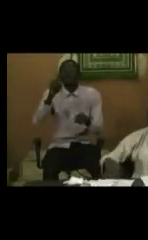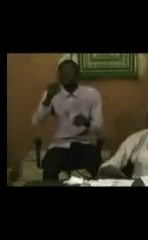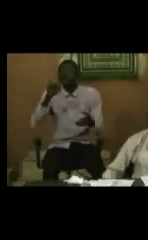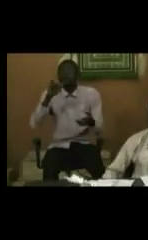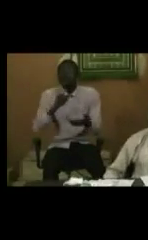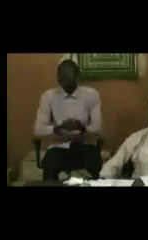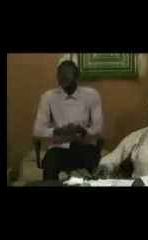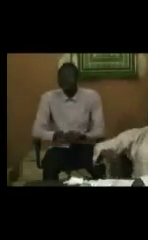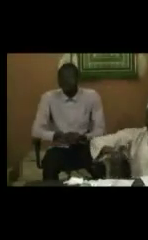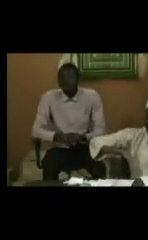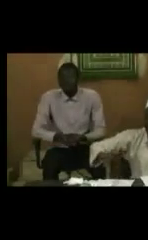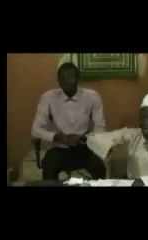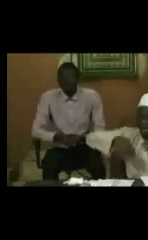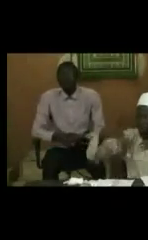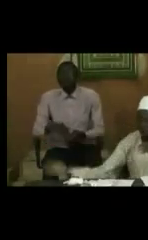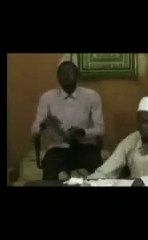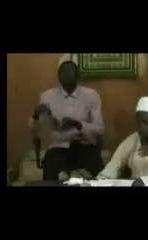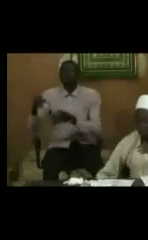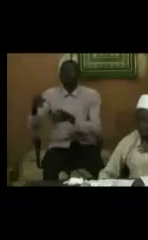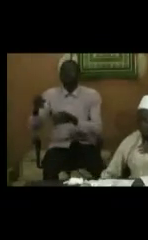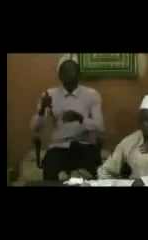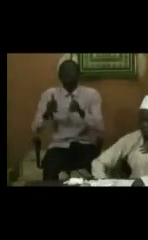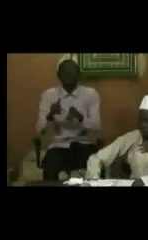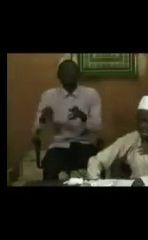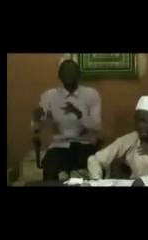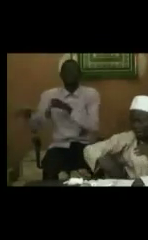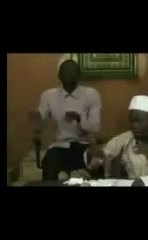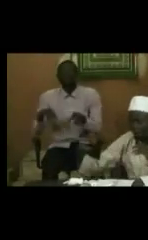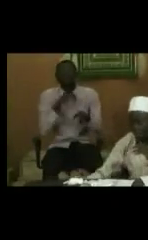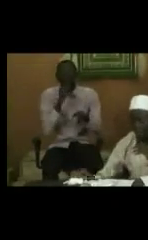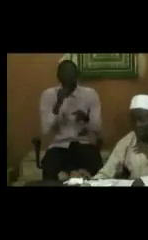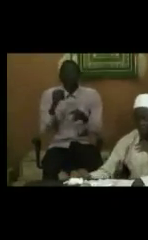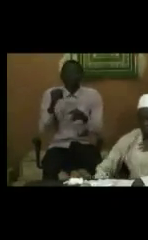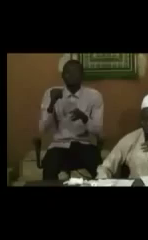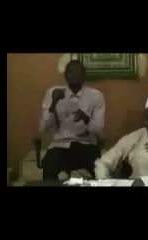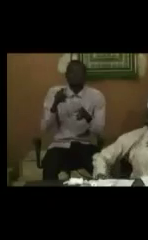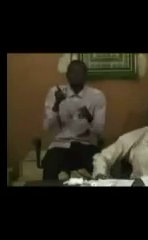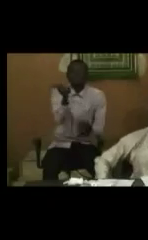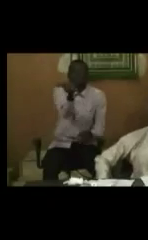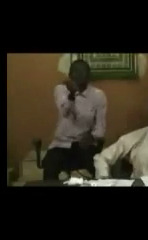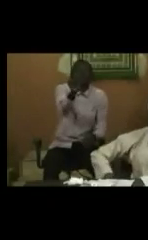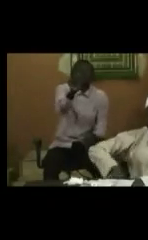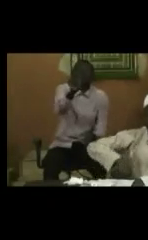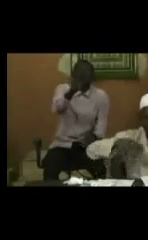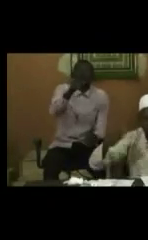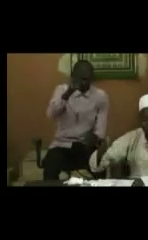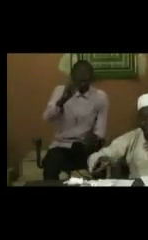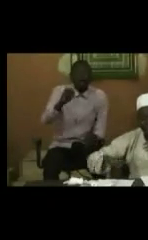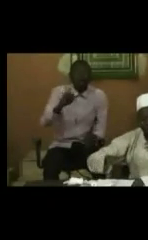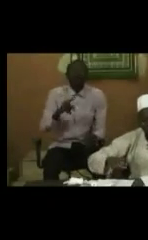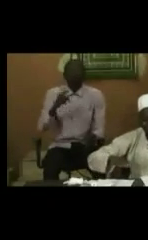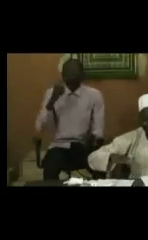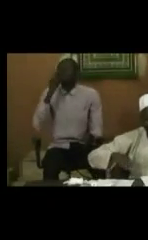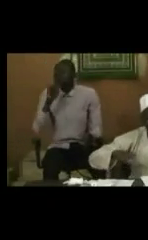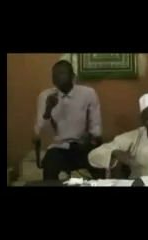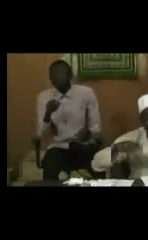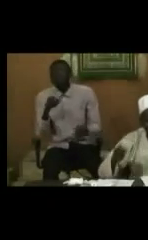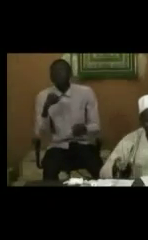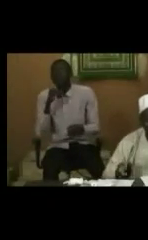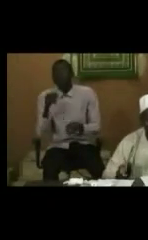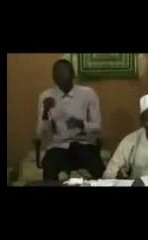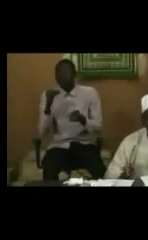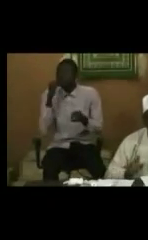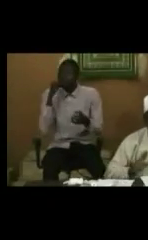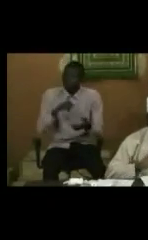wa fe fi elede top e o ti je ma lu tan o tun wa fe fi okunbe ti eran top